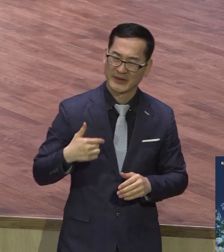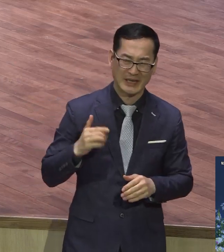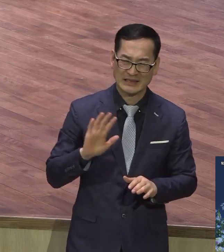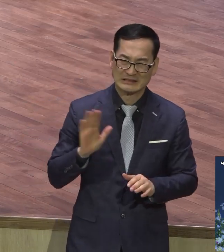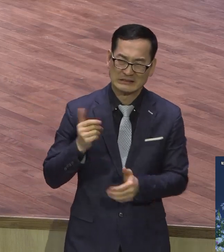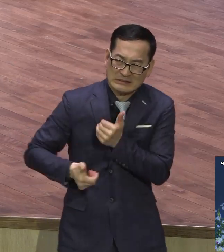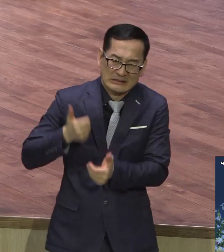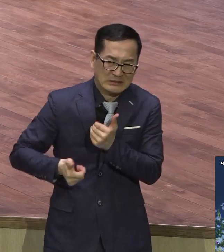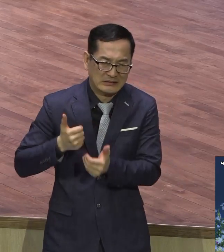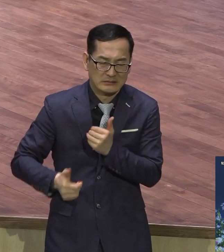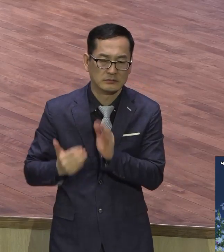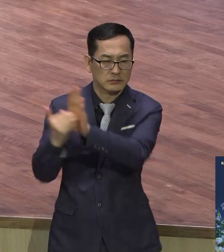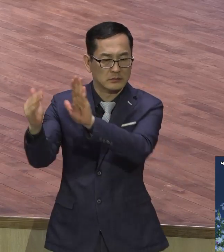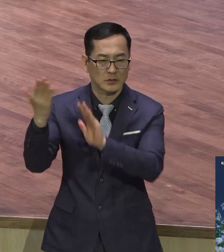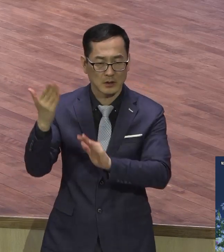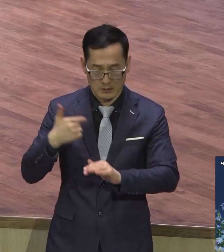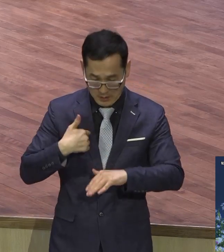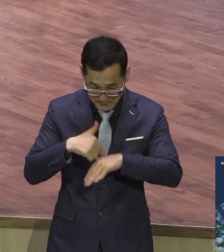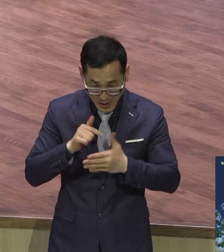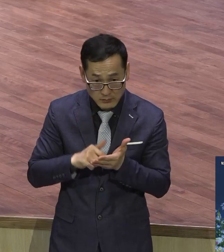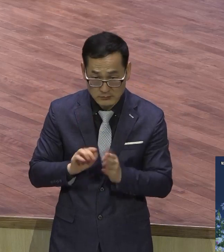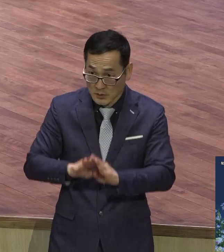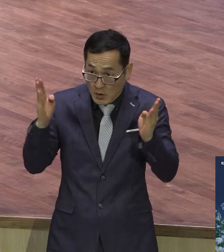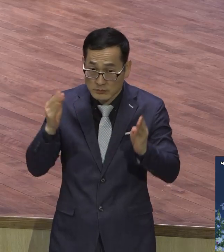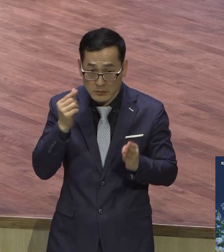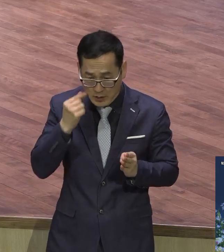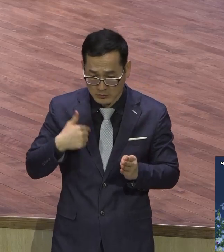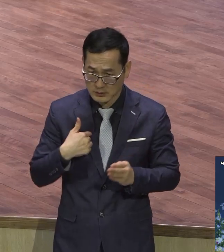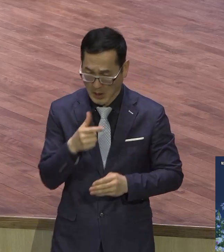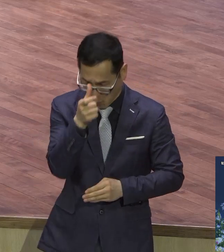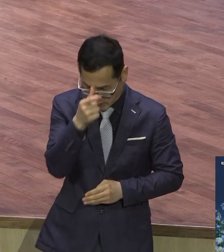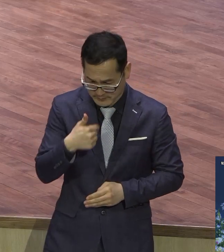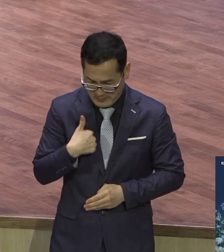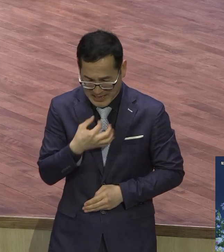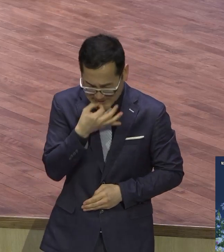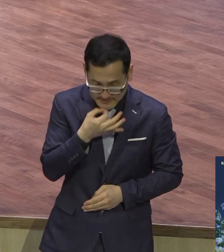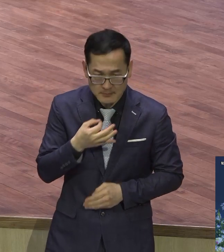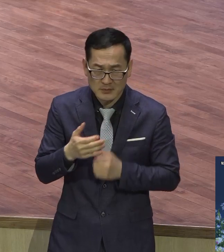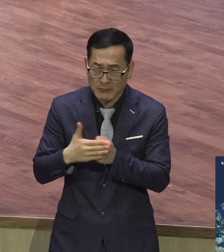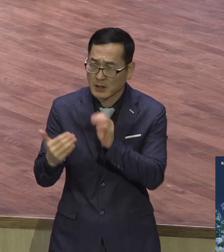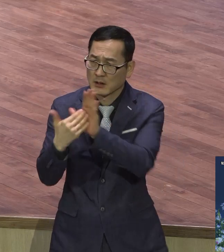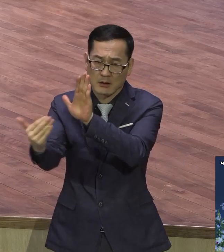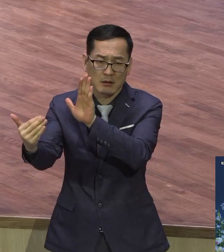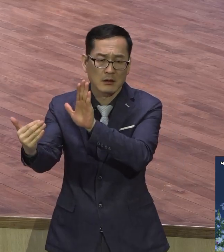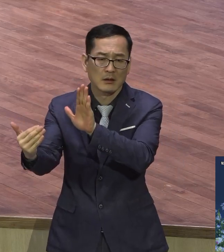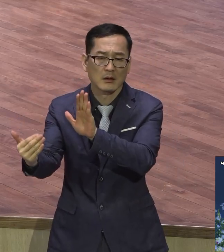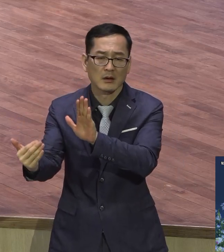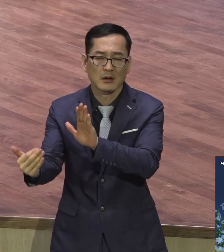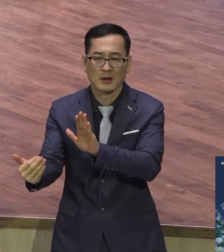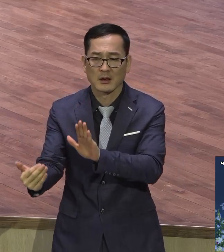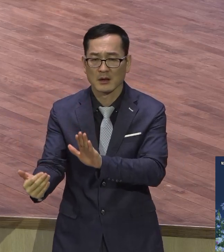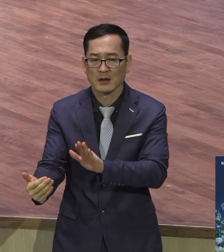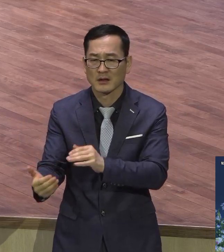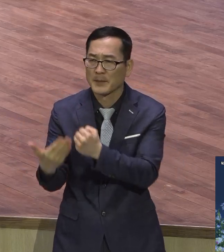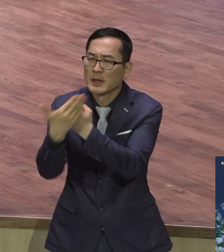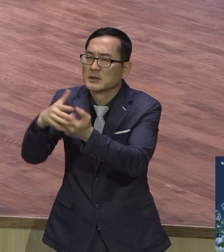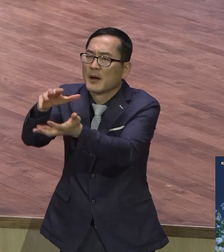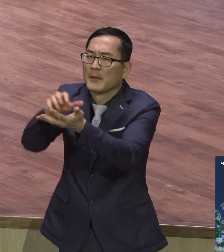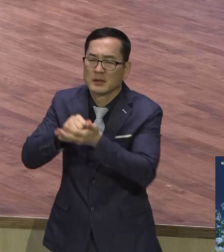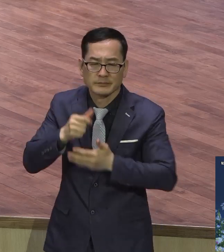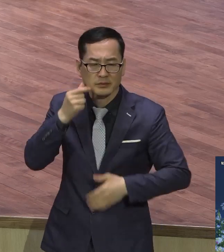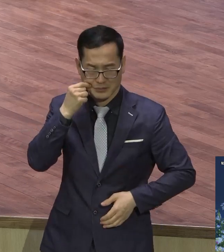그러니까 한 번도 기도응답 못 받아. 하나도 적용할 거고 간증할 게 없어. 포럼이 안 돼